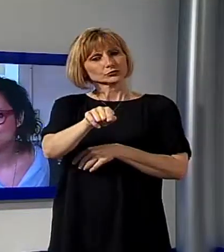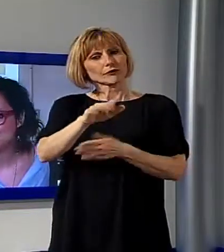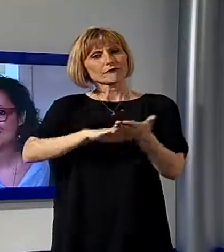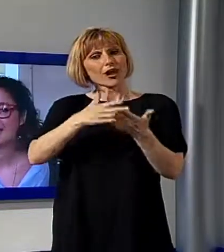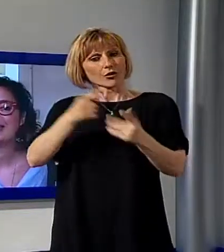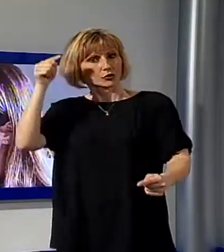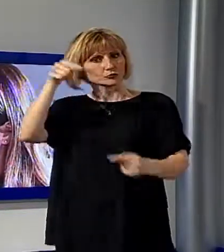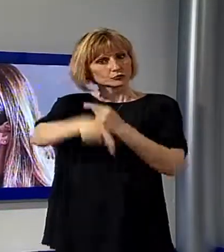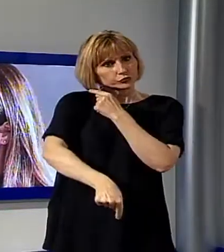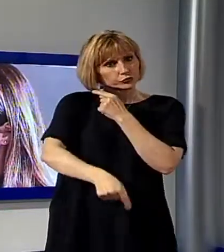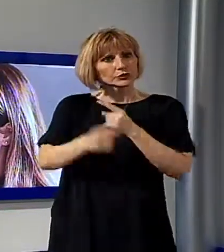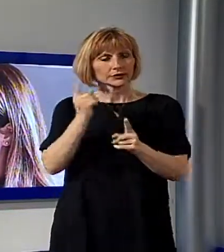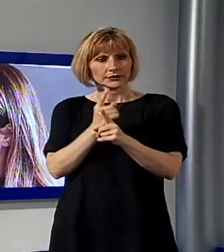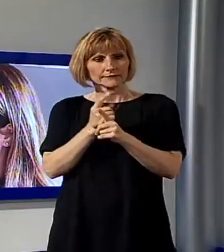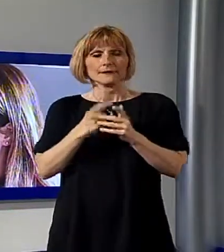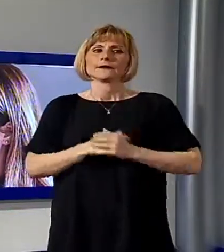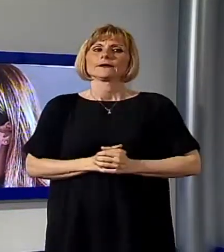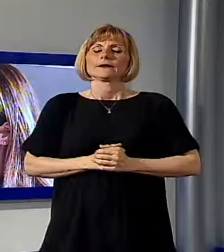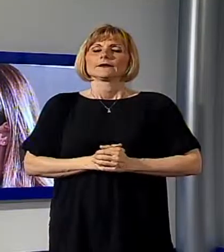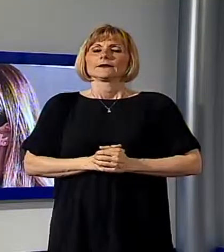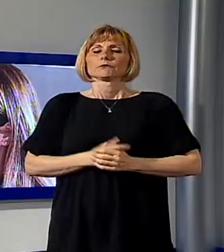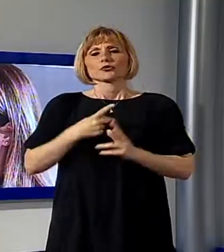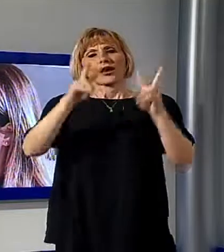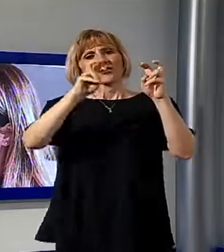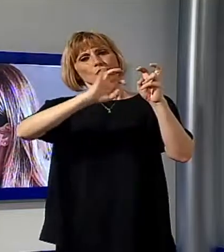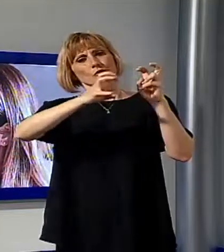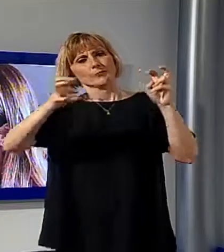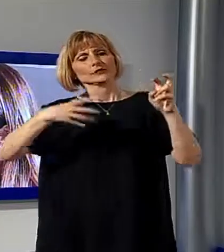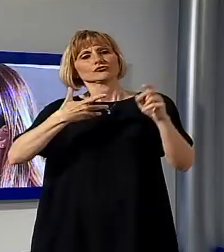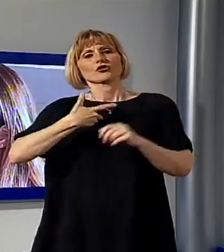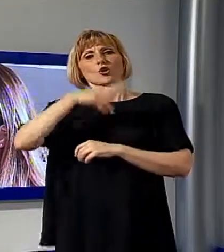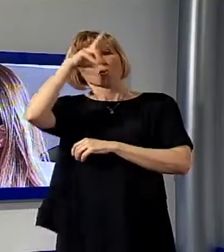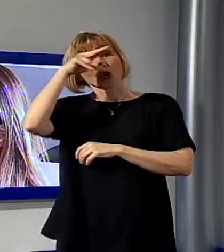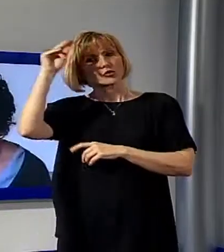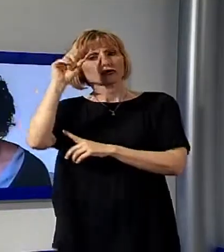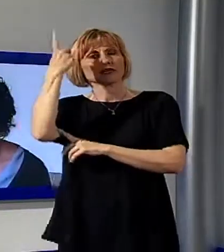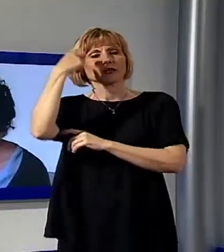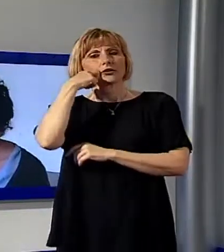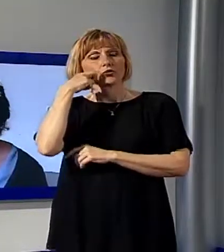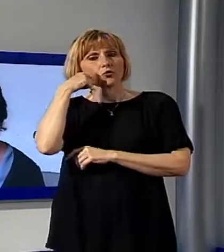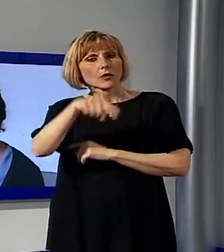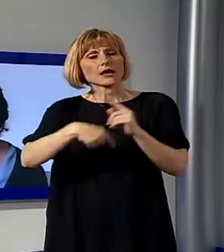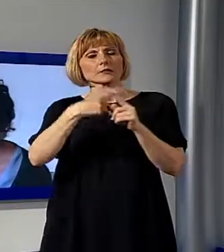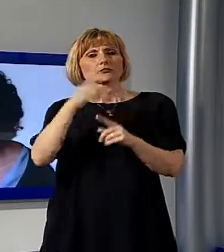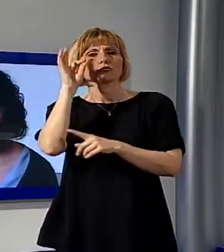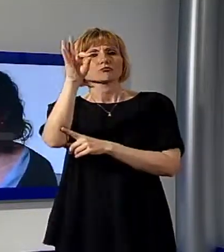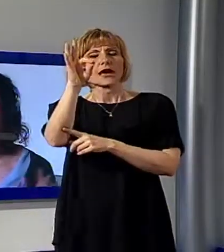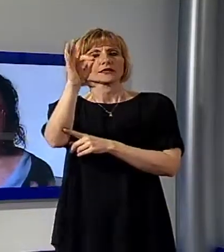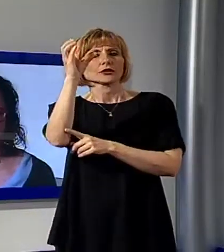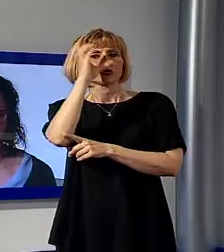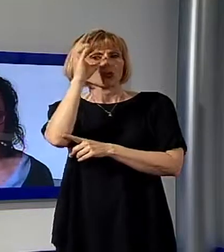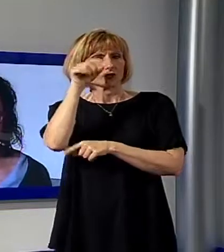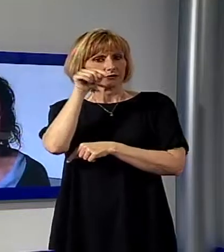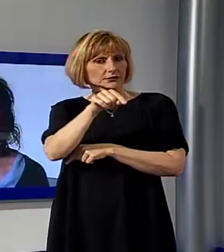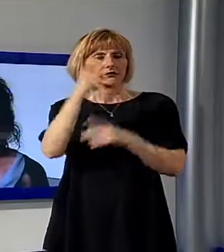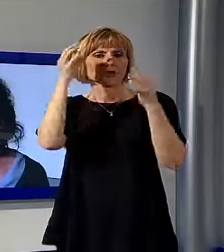meta turistica. Tra gli altri argomenti trattati, la conoscenza dello stato dei diritti umani nelle mete turistiche, sia per una